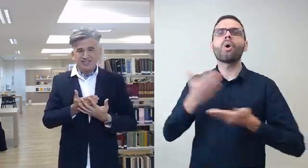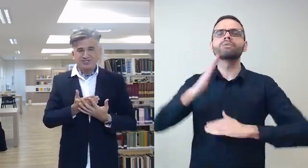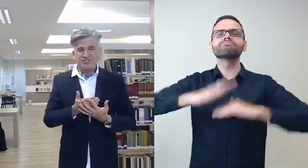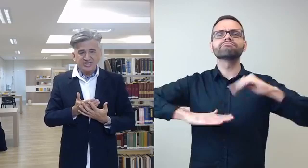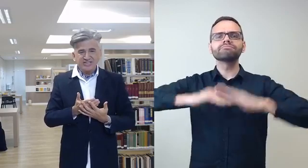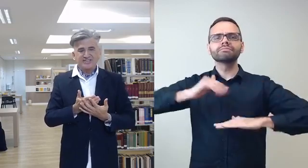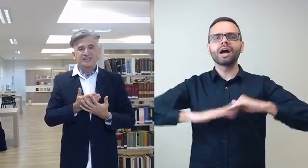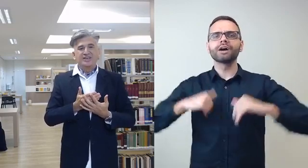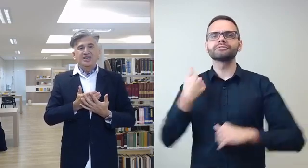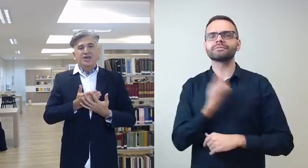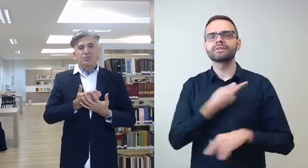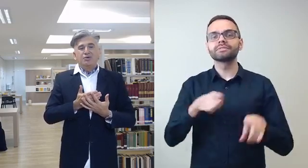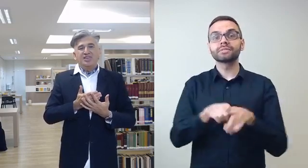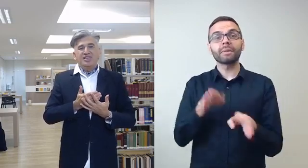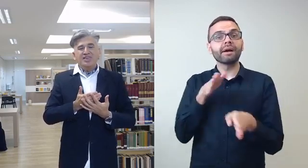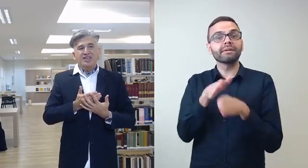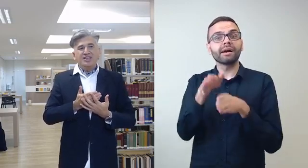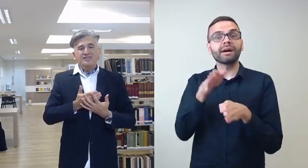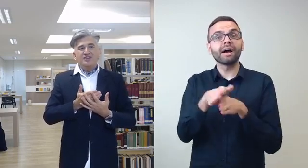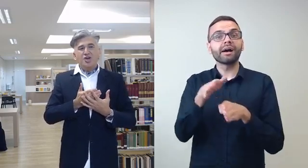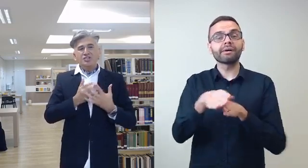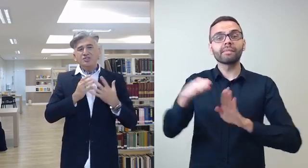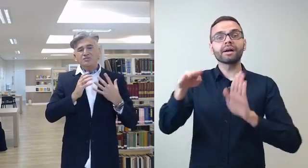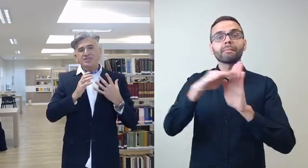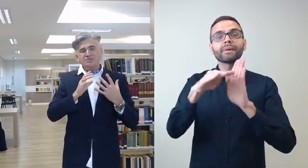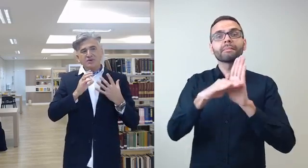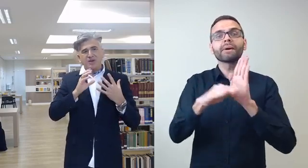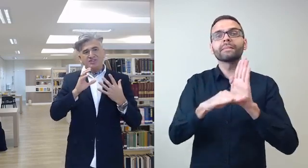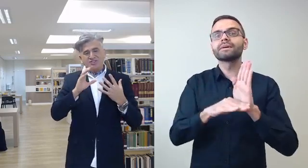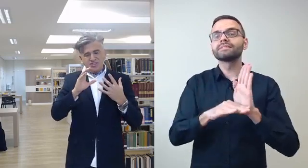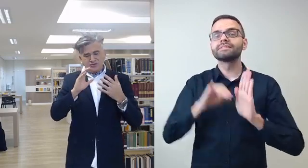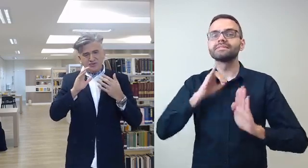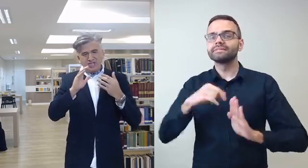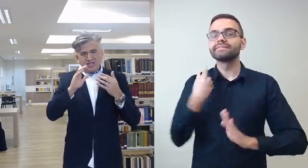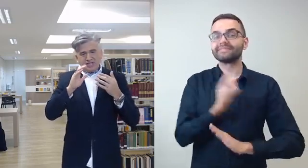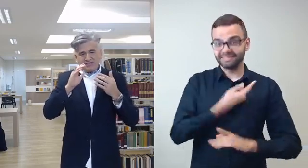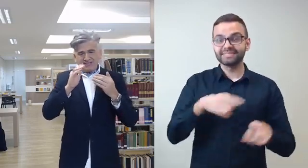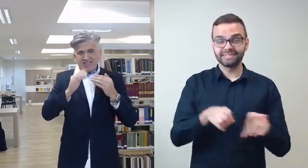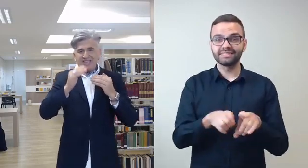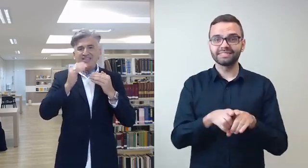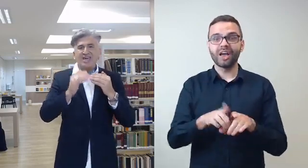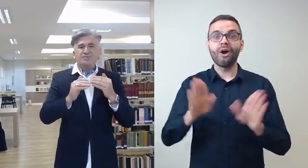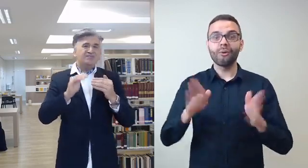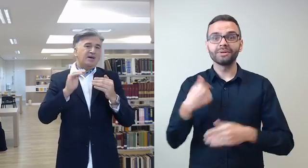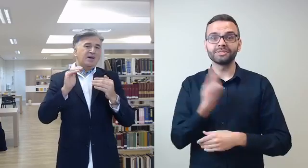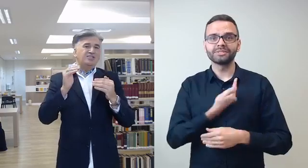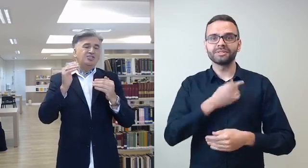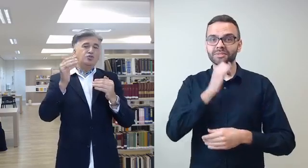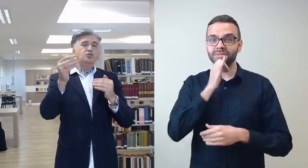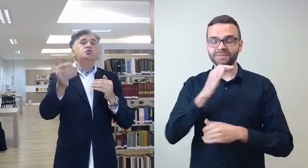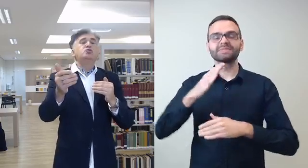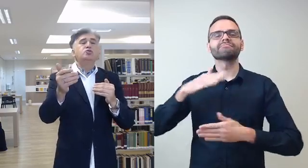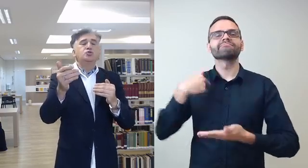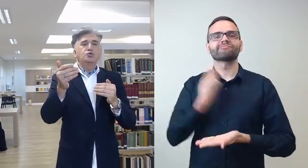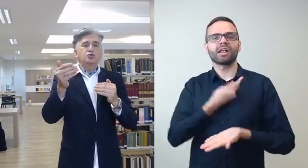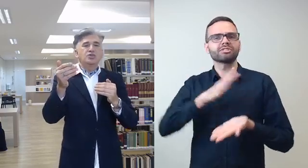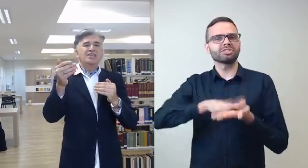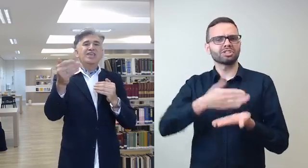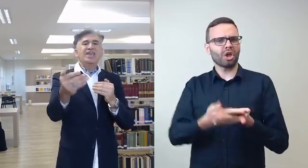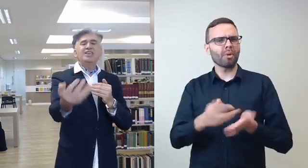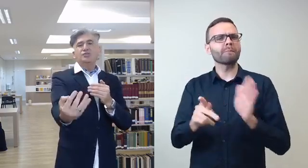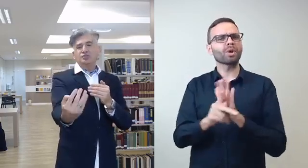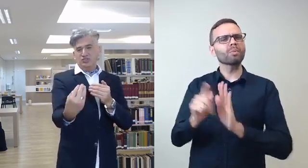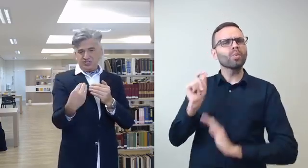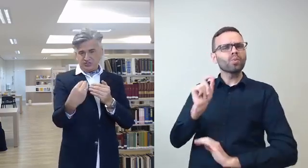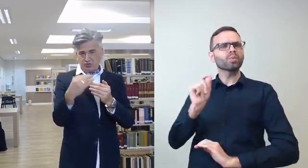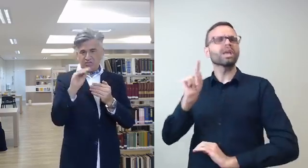noite, das dicas, porque se nós não partirmos de ser intérpretes a partir do surdo, do que